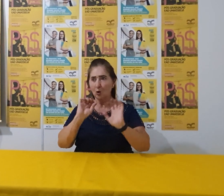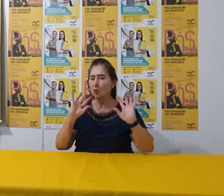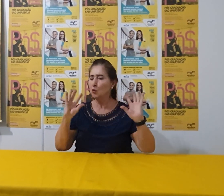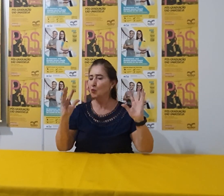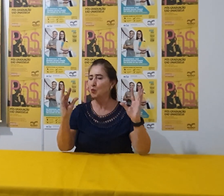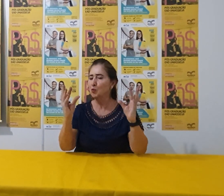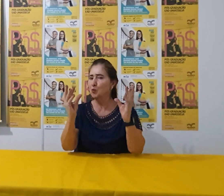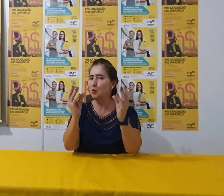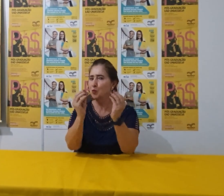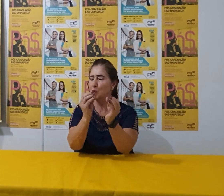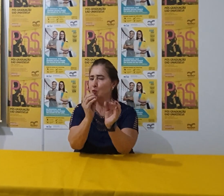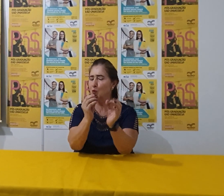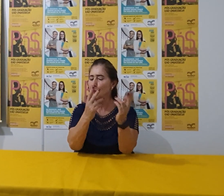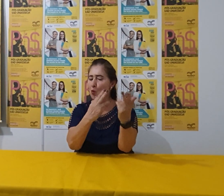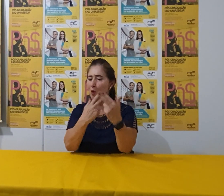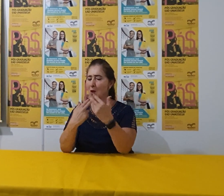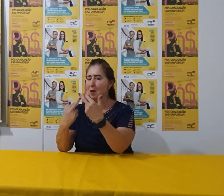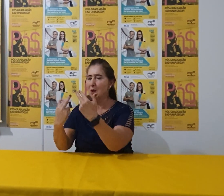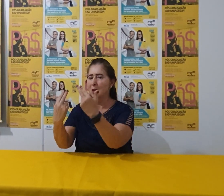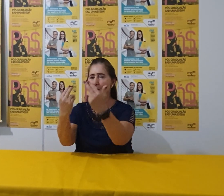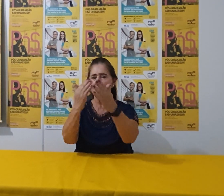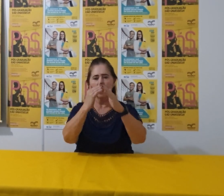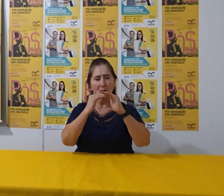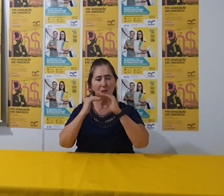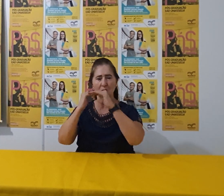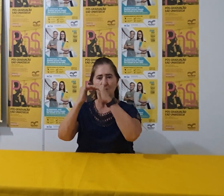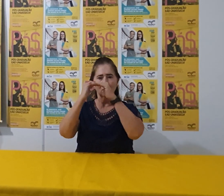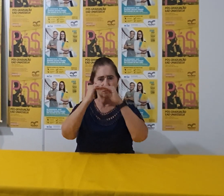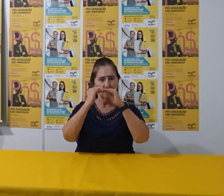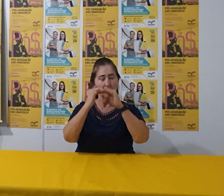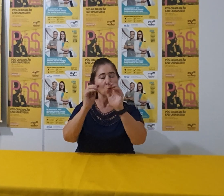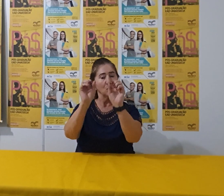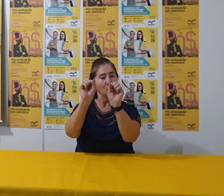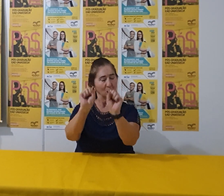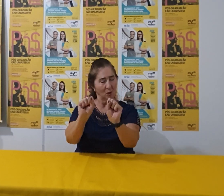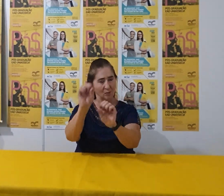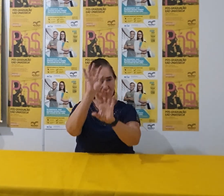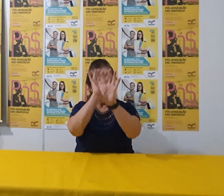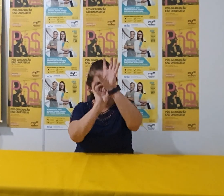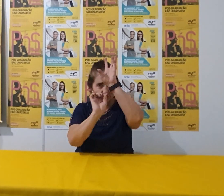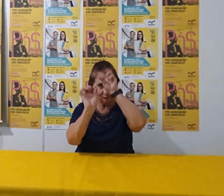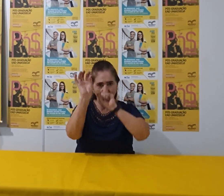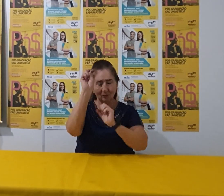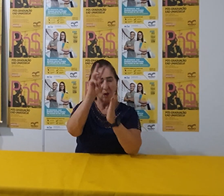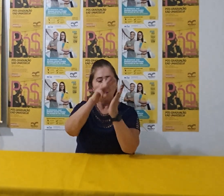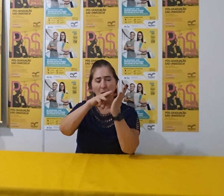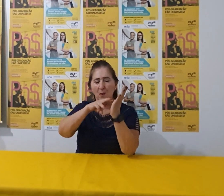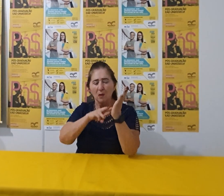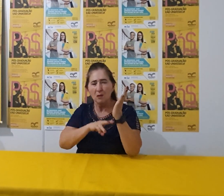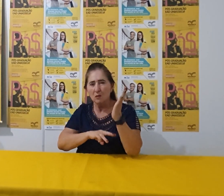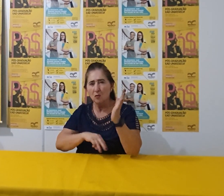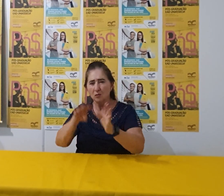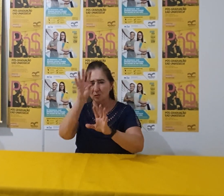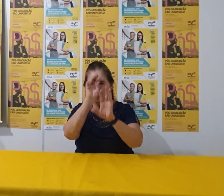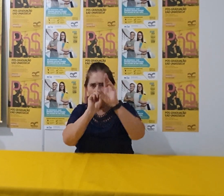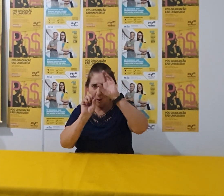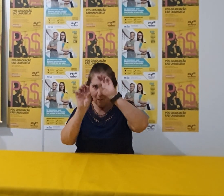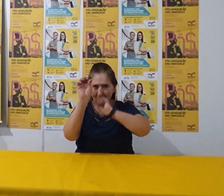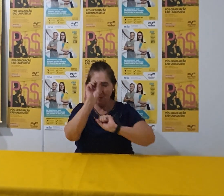sem distinção, possam aprender através de metodologias diferenciadas,